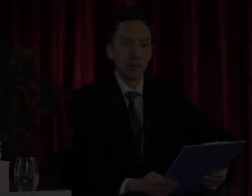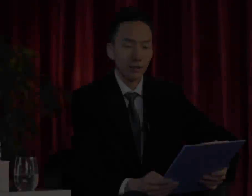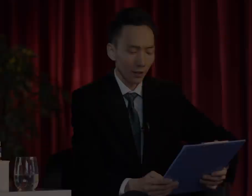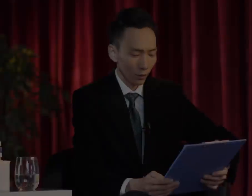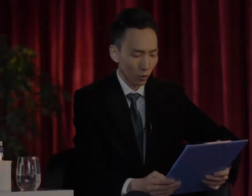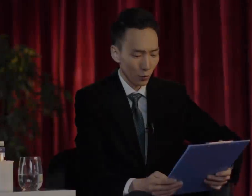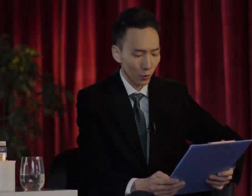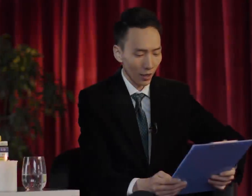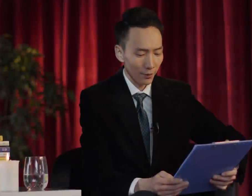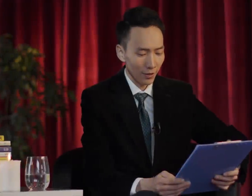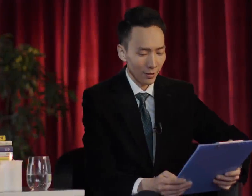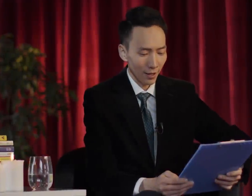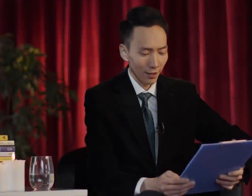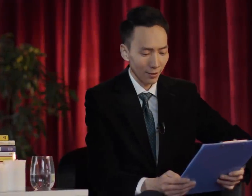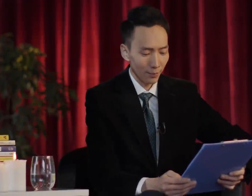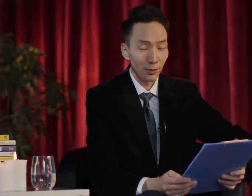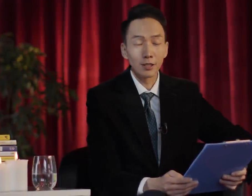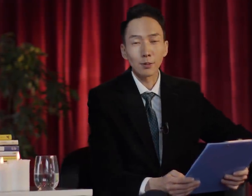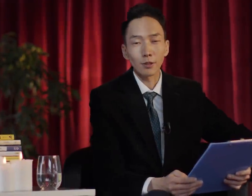Хин нэгэнд өгч бай хамгийн сайхан бэлэг бол